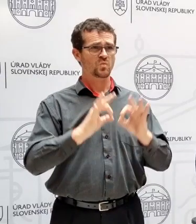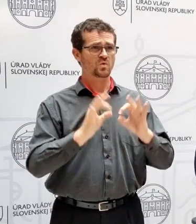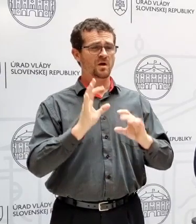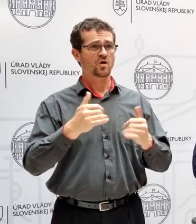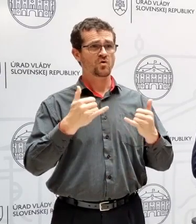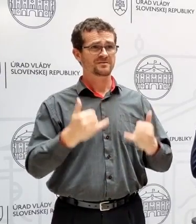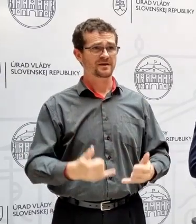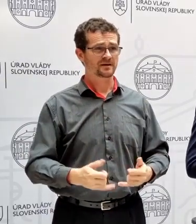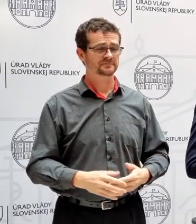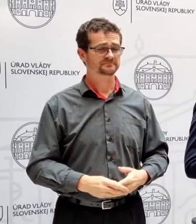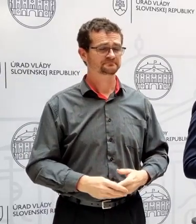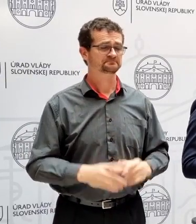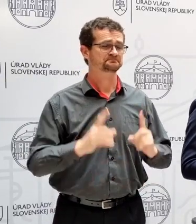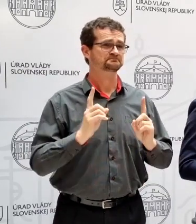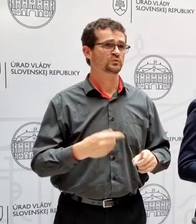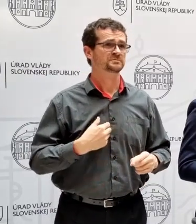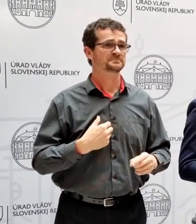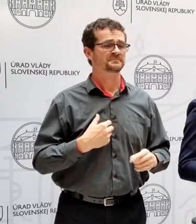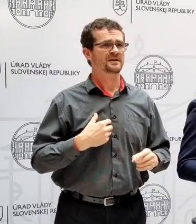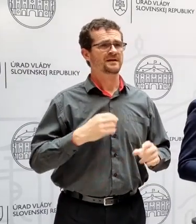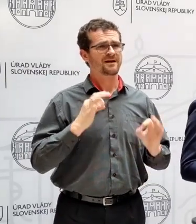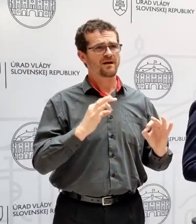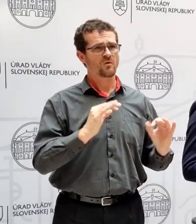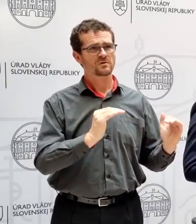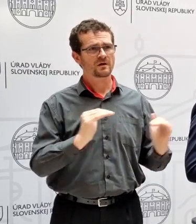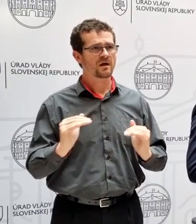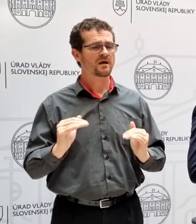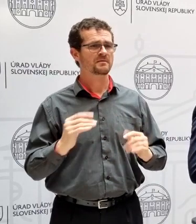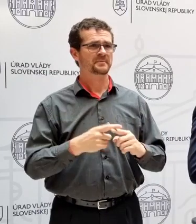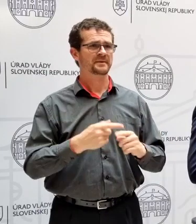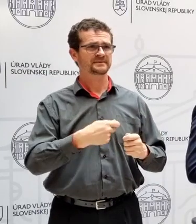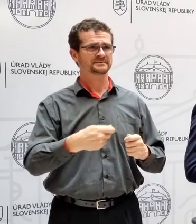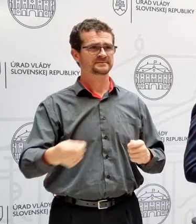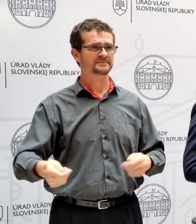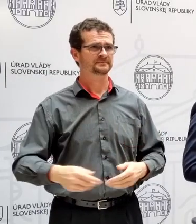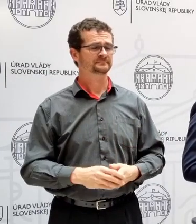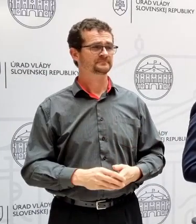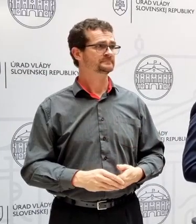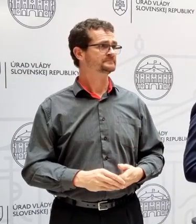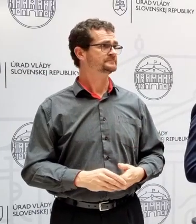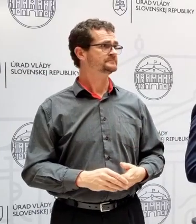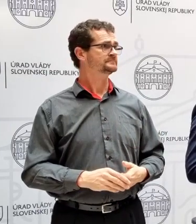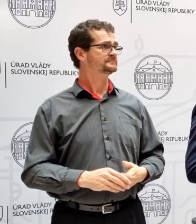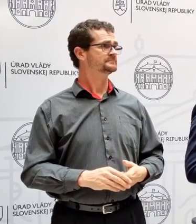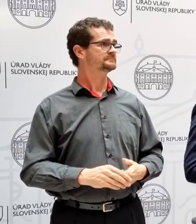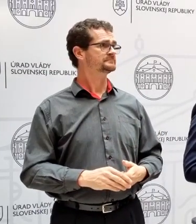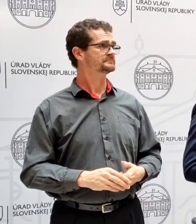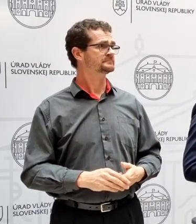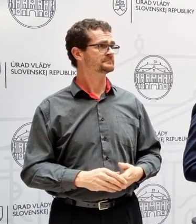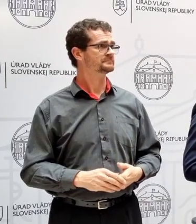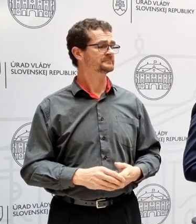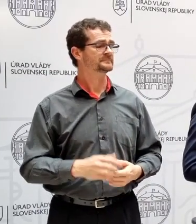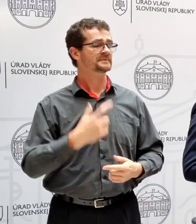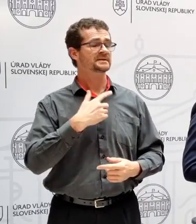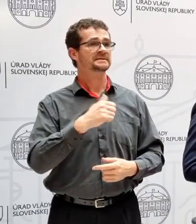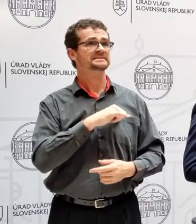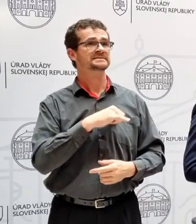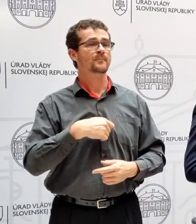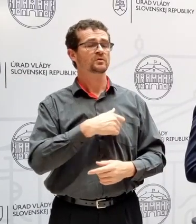si požičiavame dnes. Čiže musíme byť striedmi a o to adresnejší. Ale ako potom môžu mať napríklad aj tie samosprávy